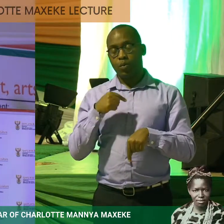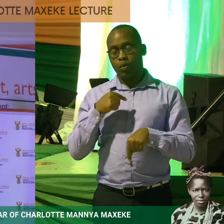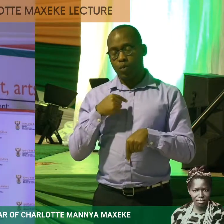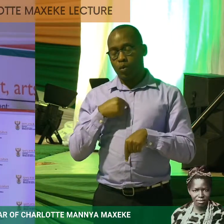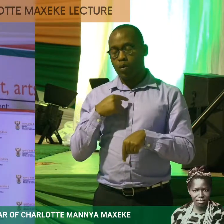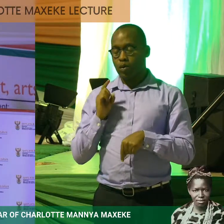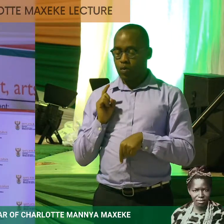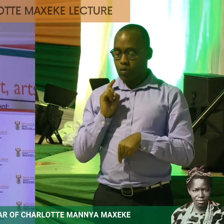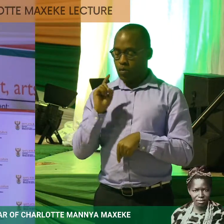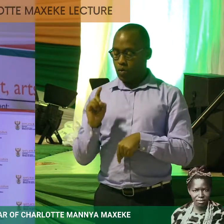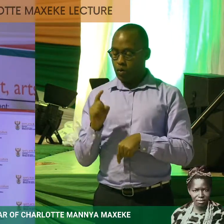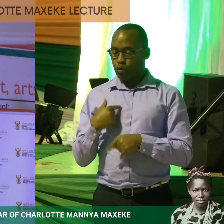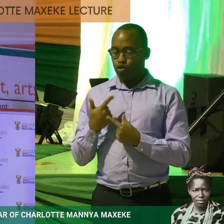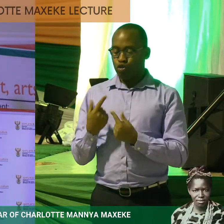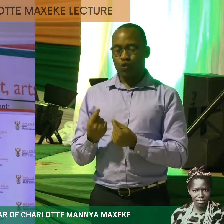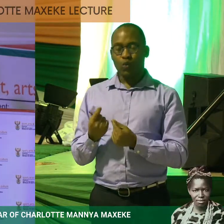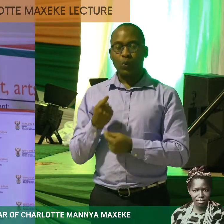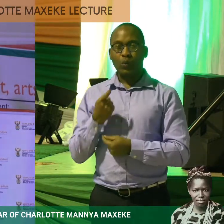ulula bethu nalo msebenzi